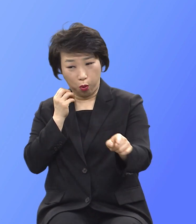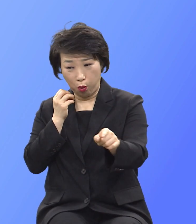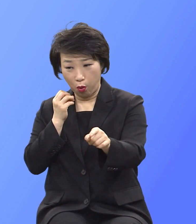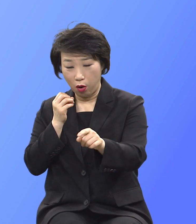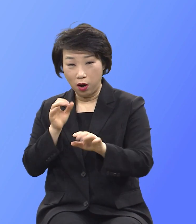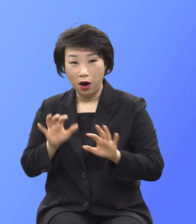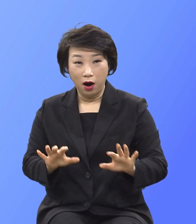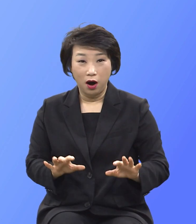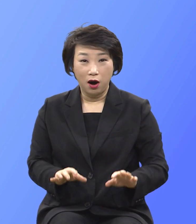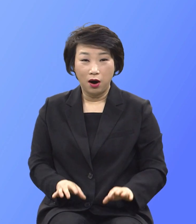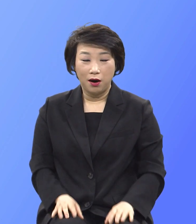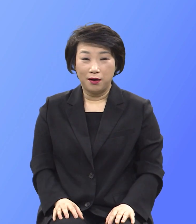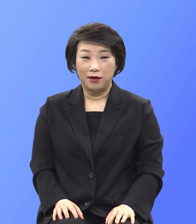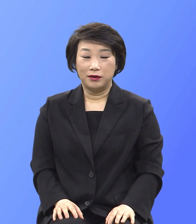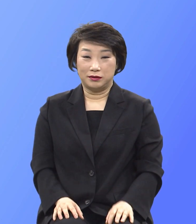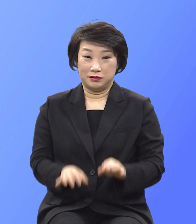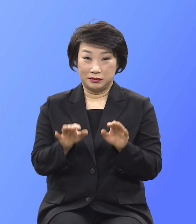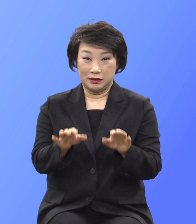그리고